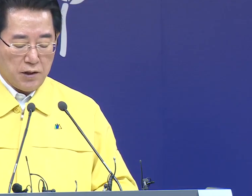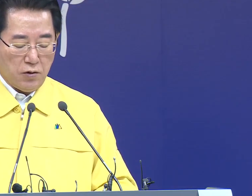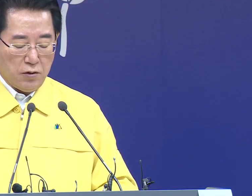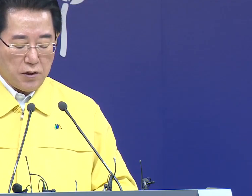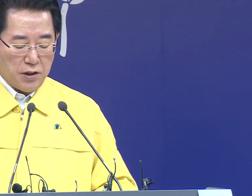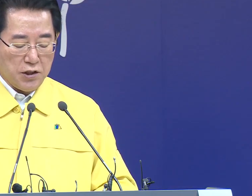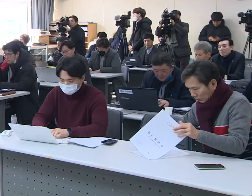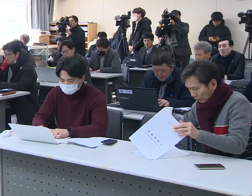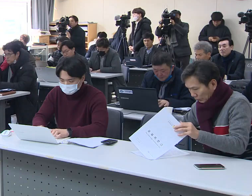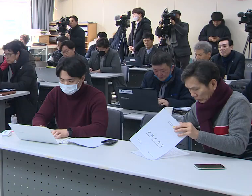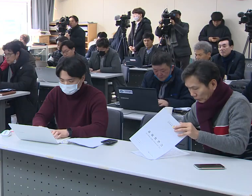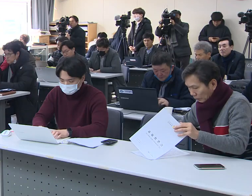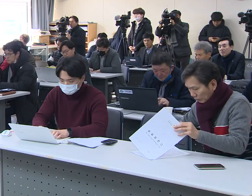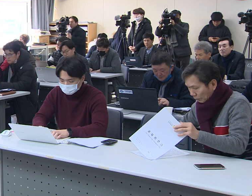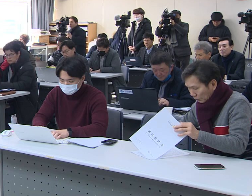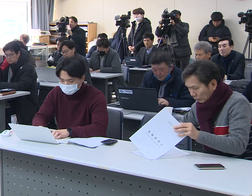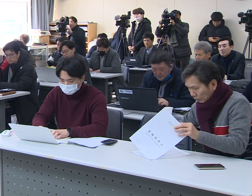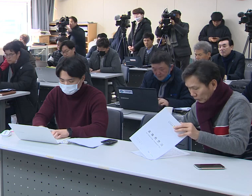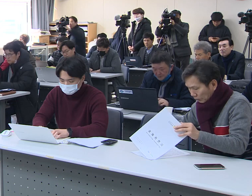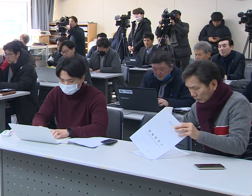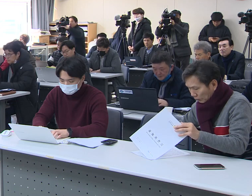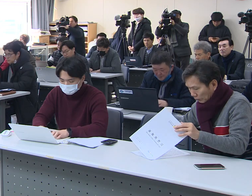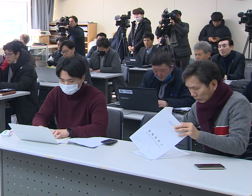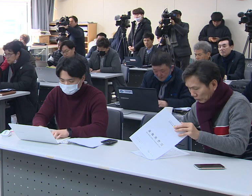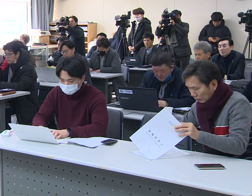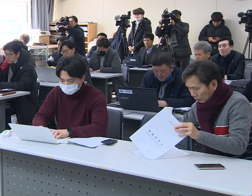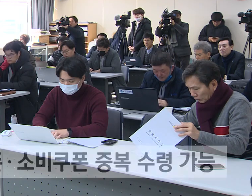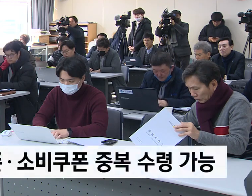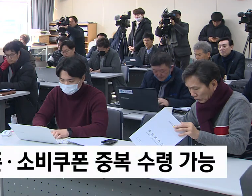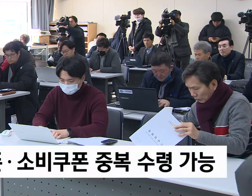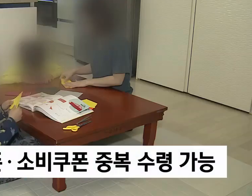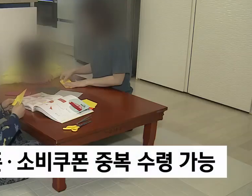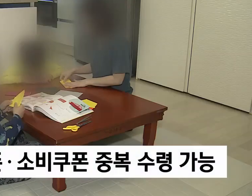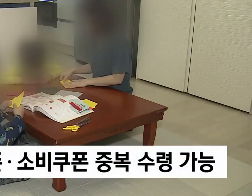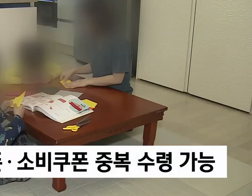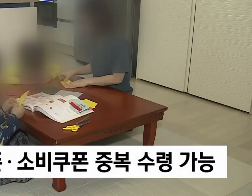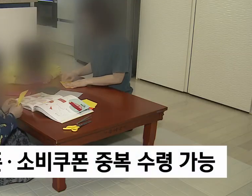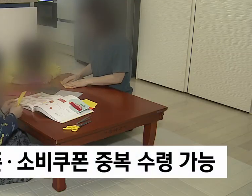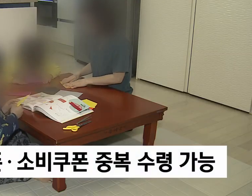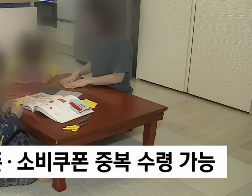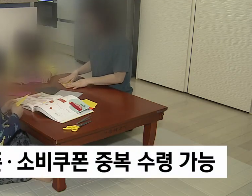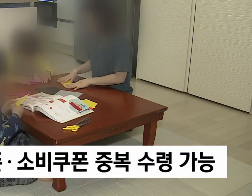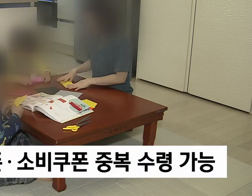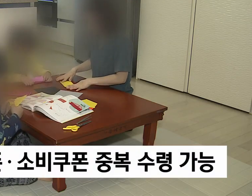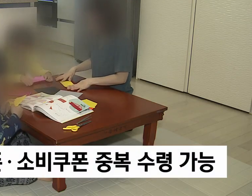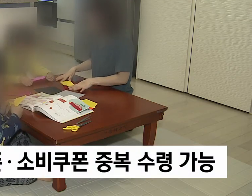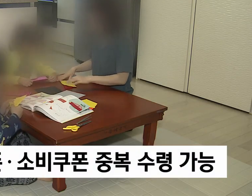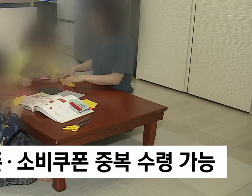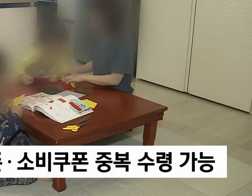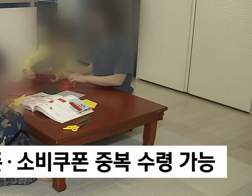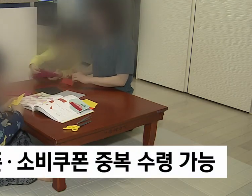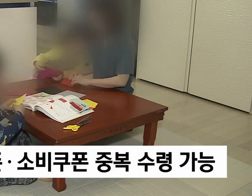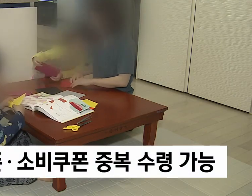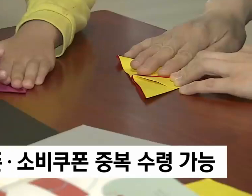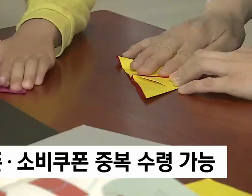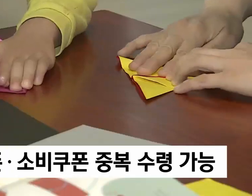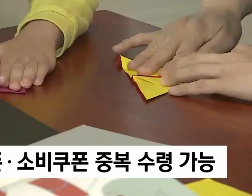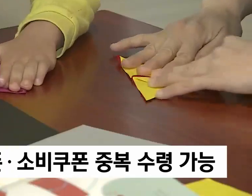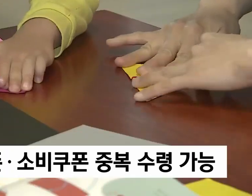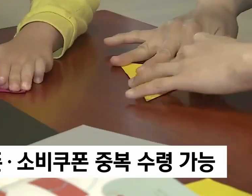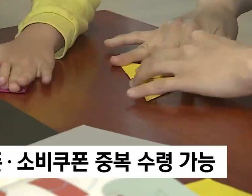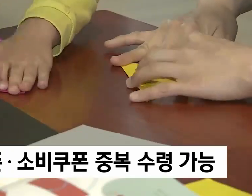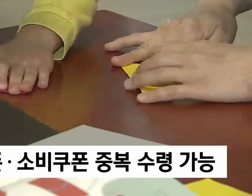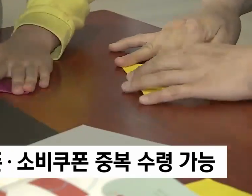들어갔습니다. 반면 정부가 다음 달부터 만 7세 미만 아동 한 명당 40만 원씩 지급하기로 한 아동